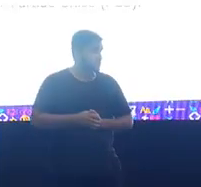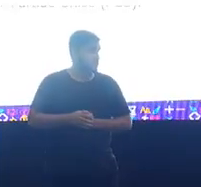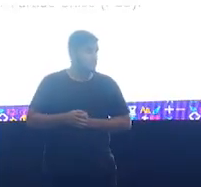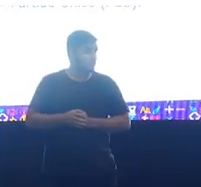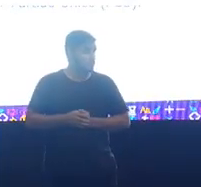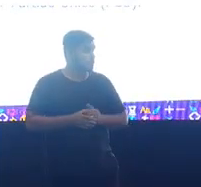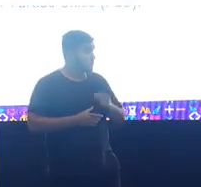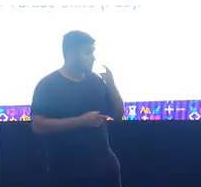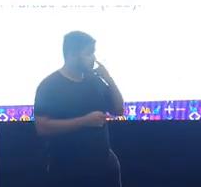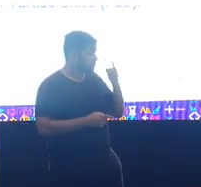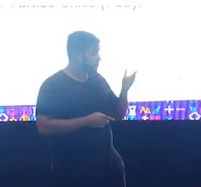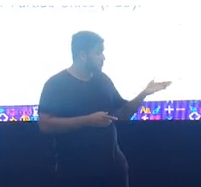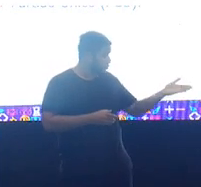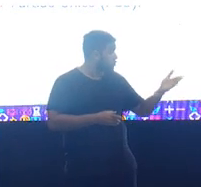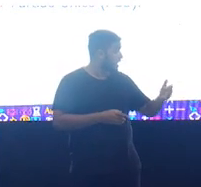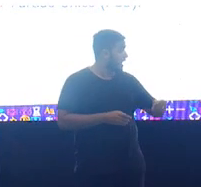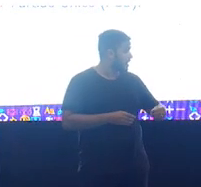socialista.